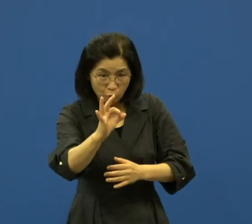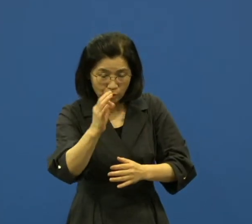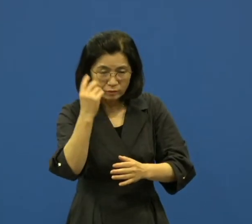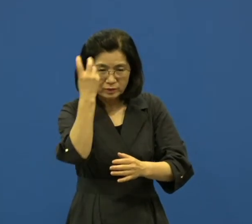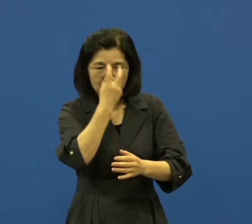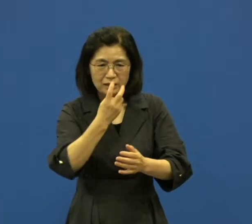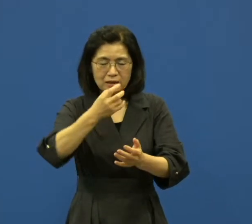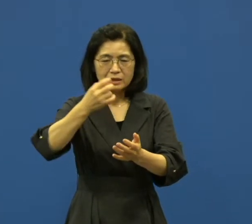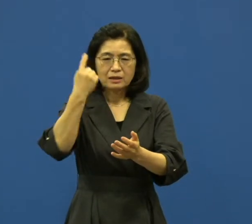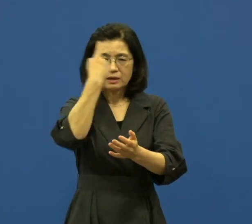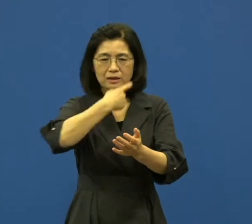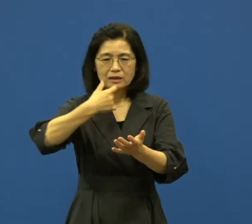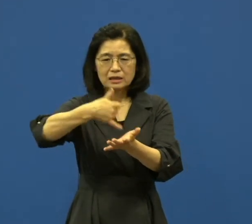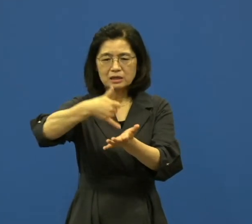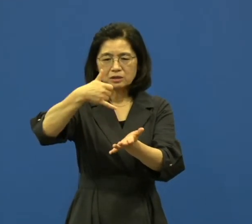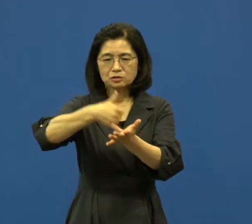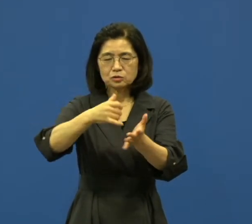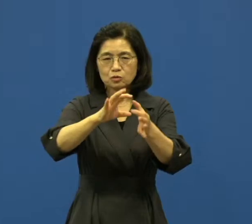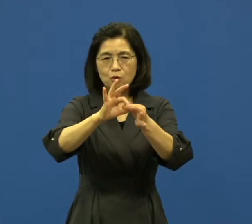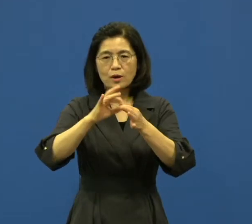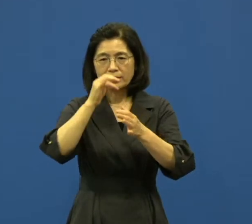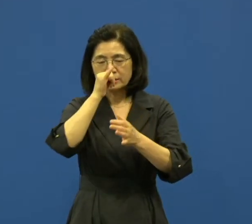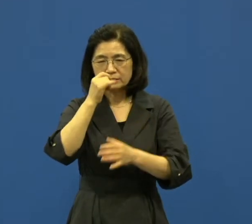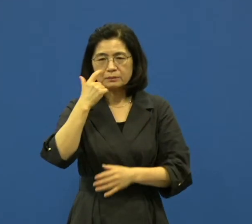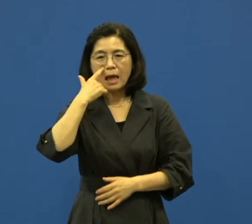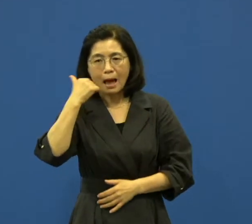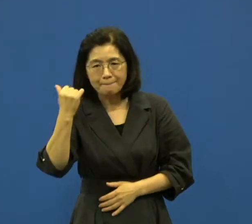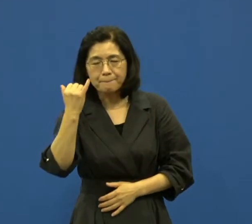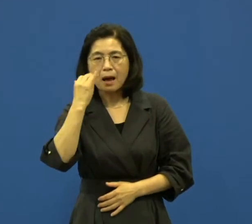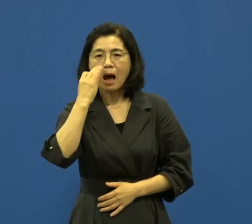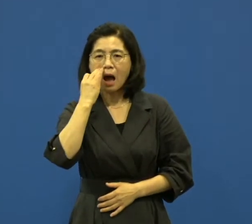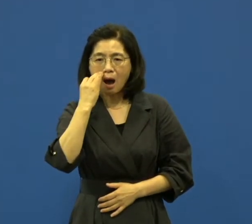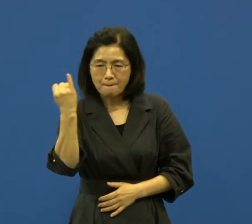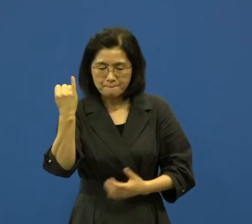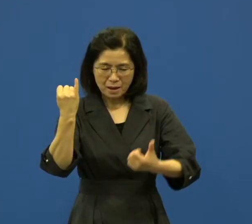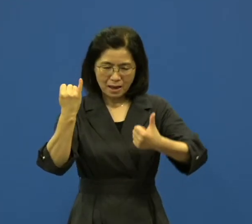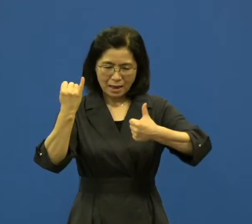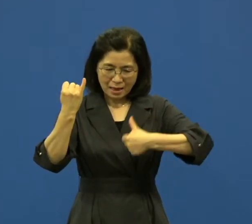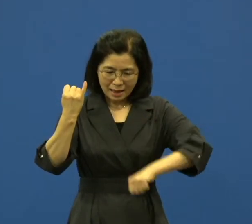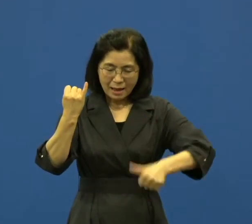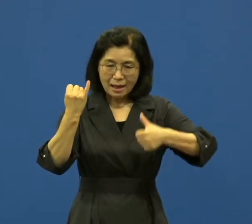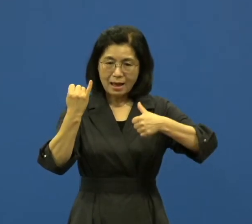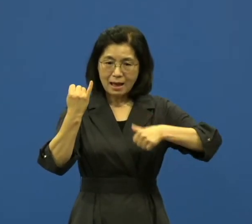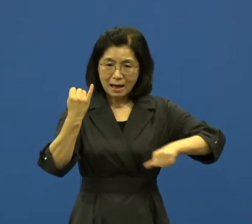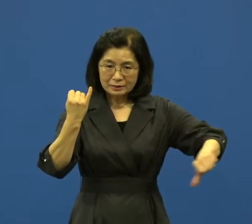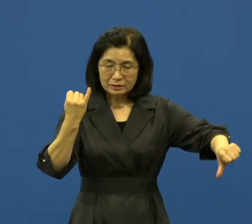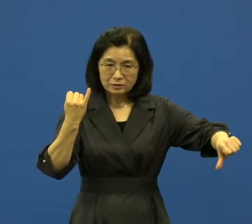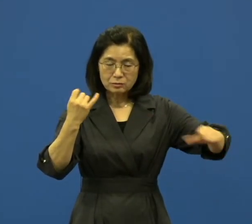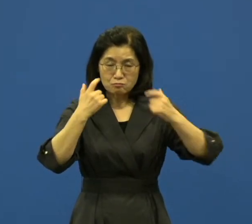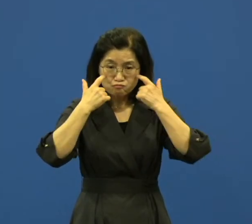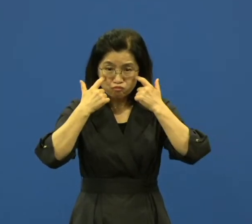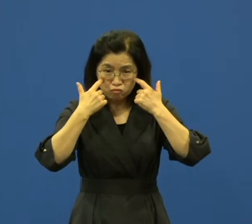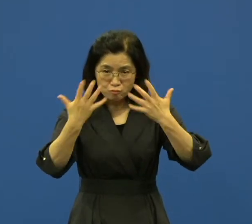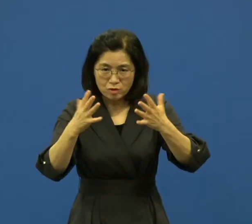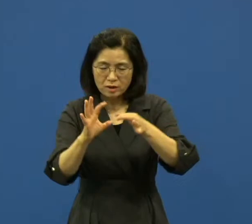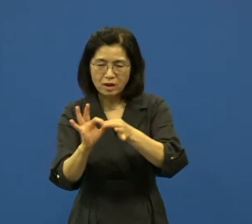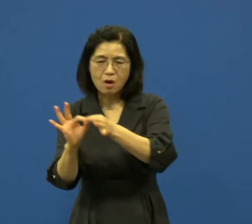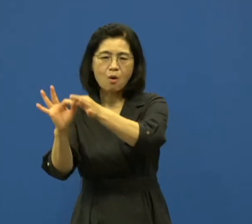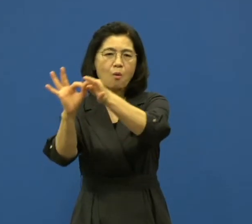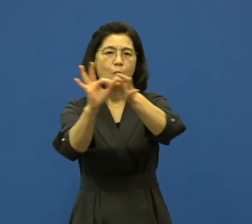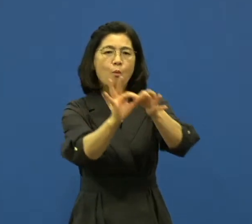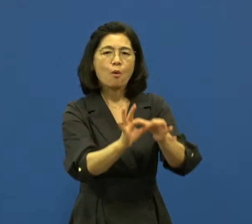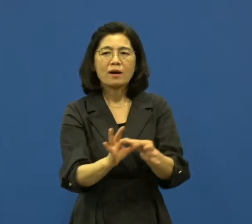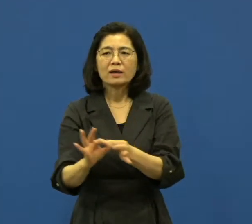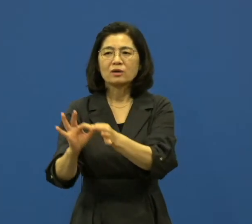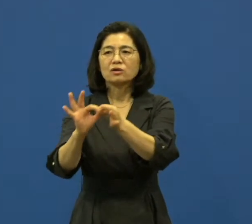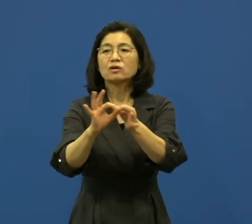있습니다. 아빠, 엄마, 아이들, 그 추상적인 관계가 아니죠. 하나님과의 관계가 인격적이라는